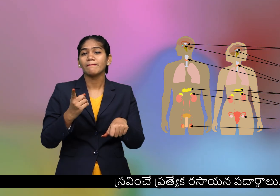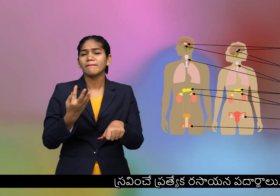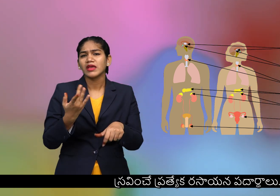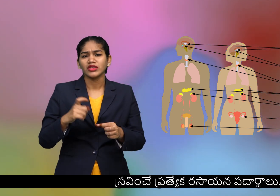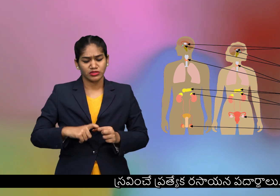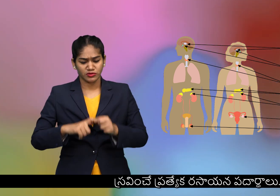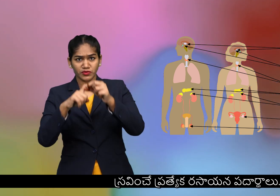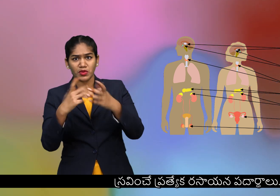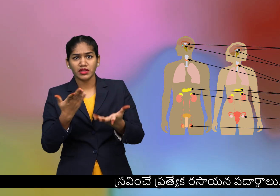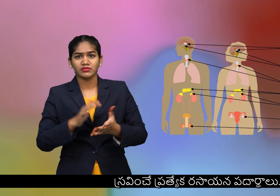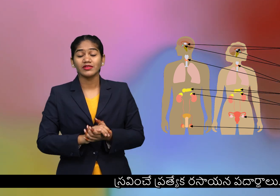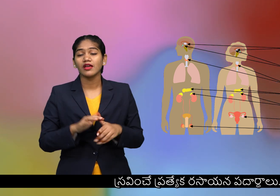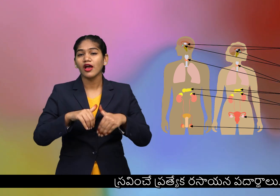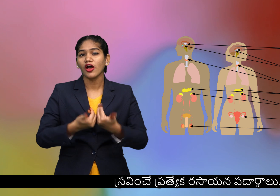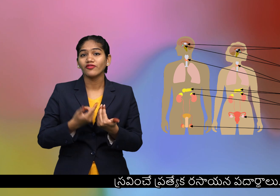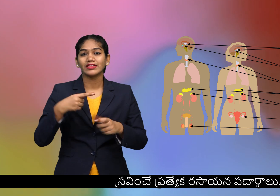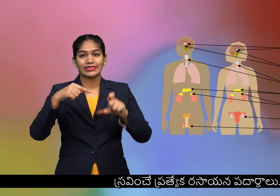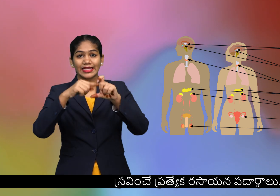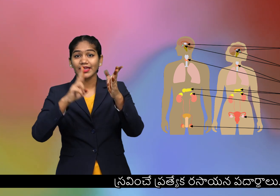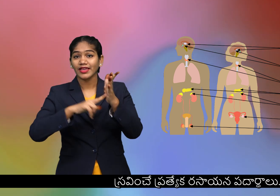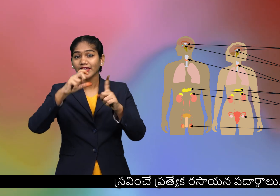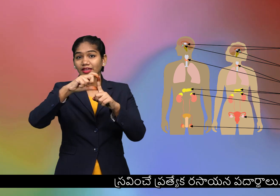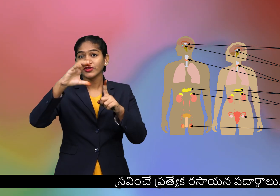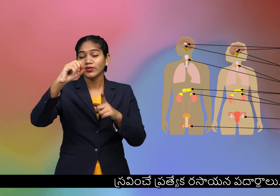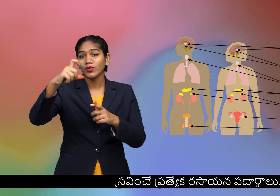స్రవించే ప్రత్యేక రసాయన పదార్థాలు.